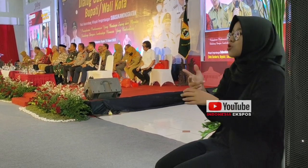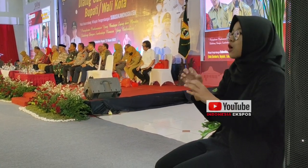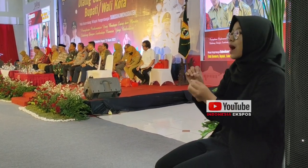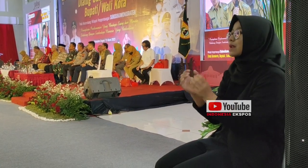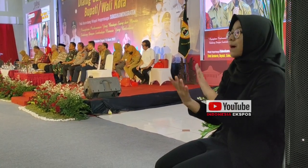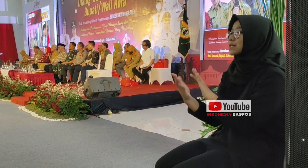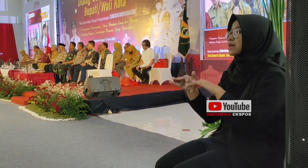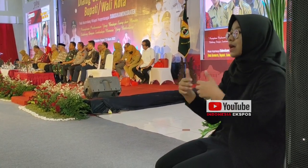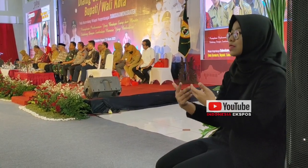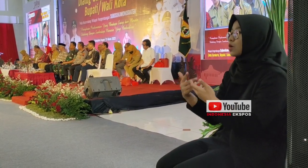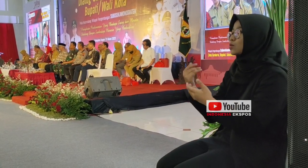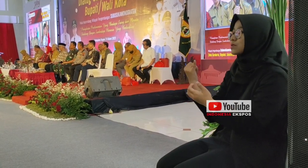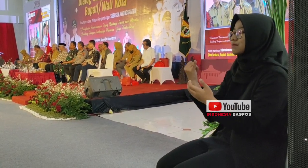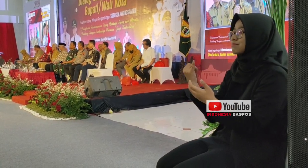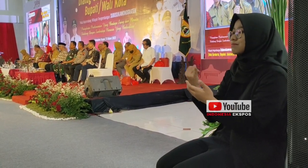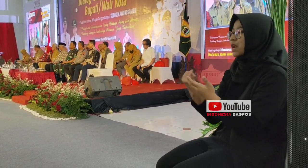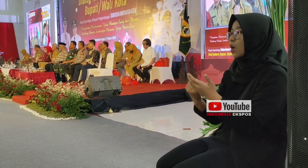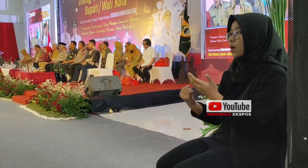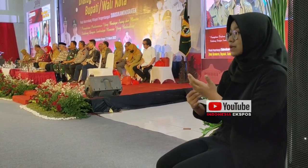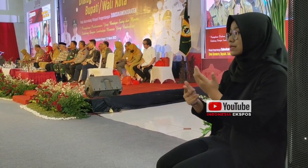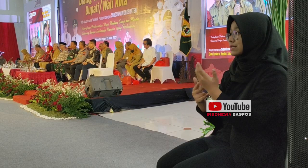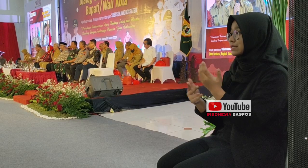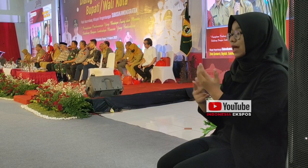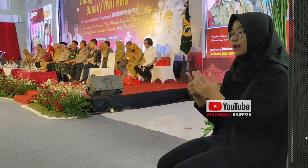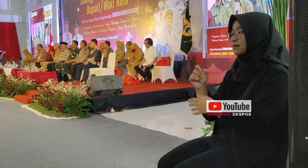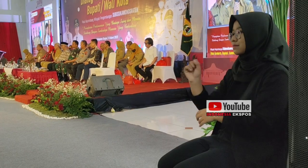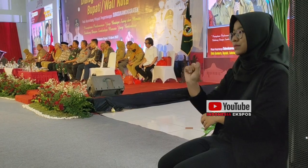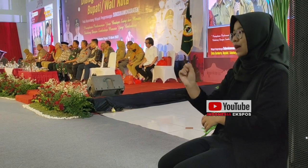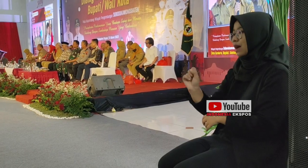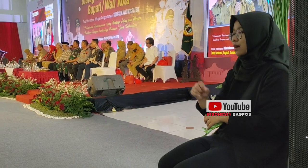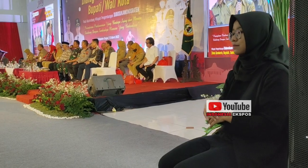atau digital drawing, itu gak bisa. Oh iya,